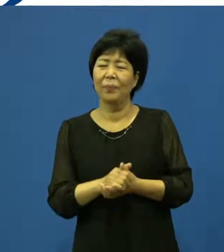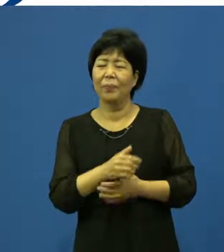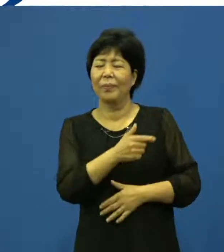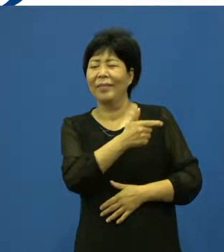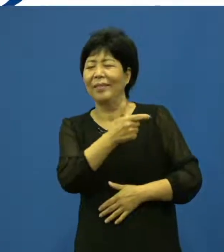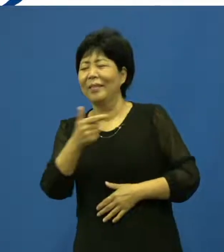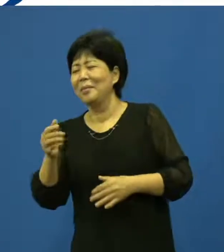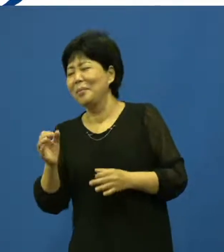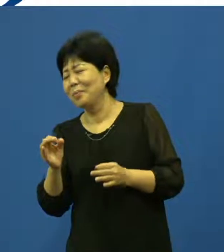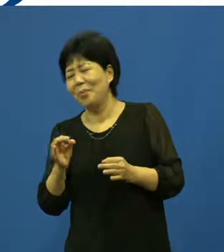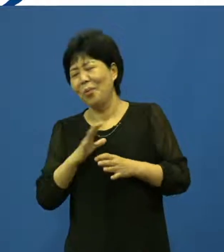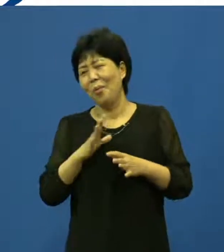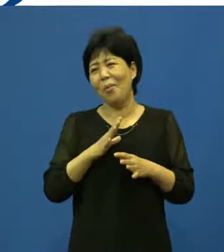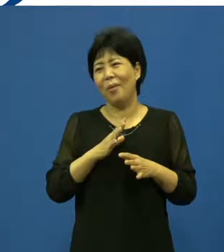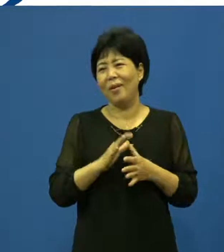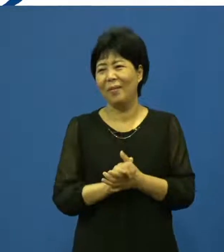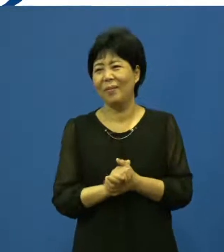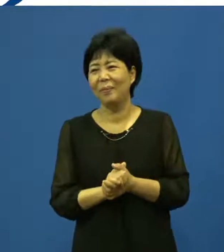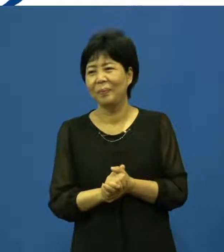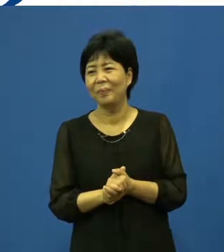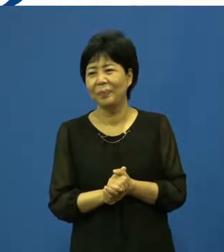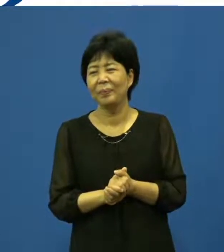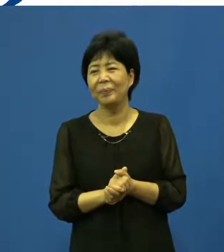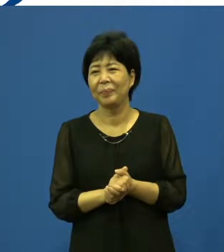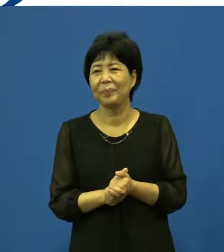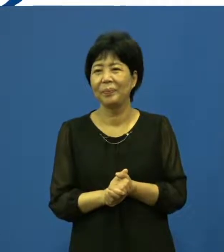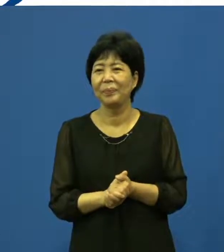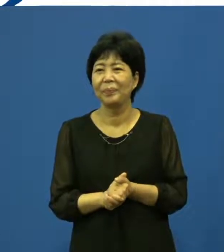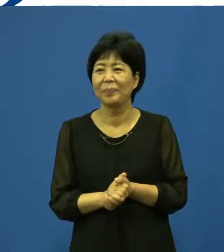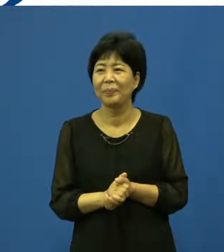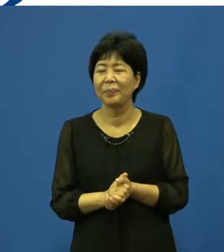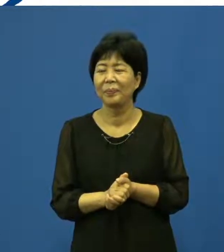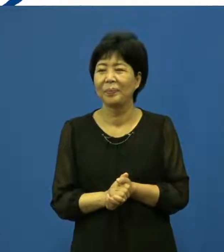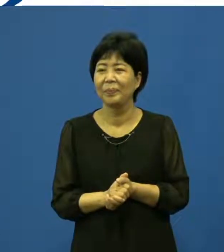놀라요. 놀라요.